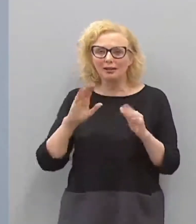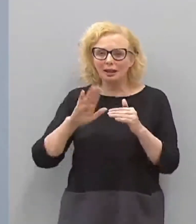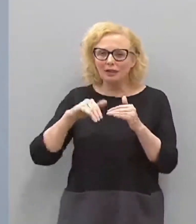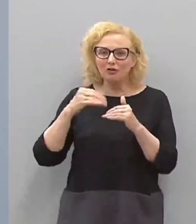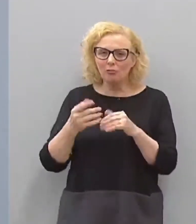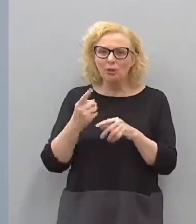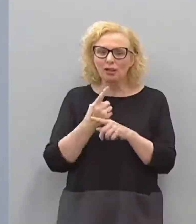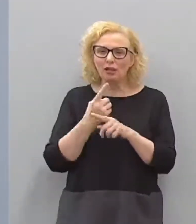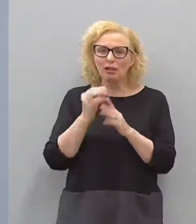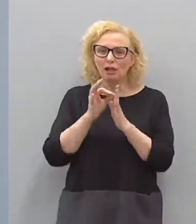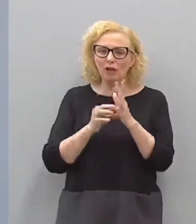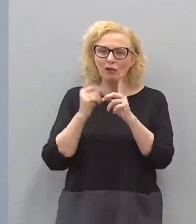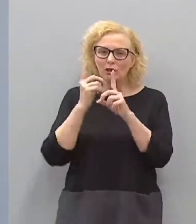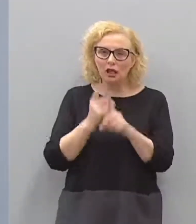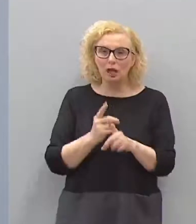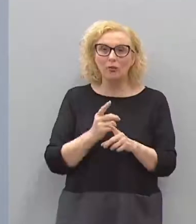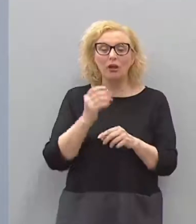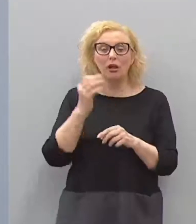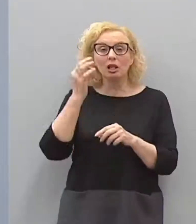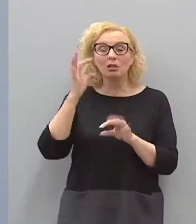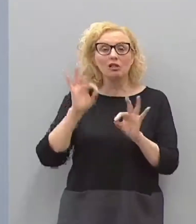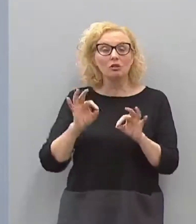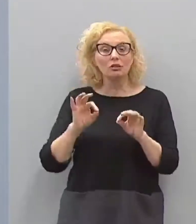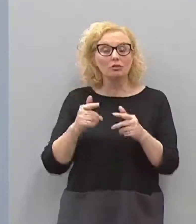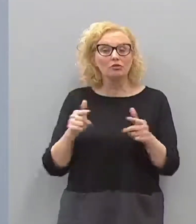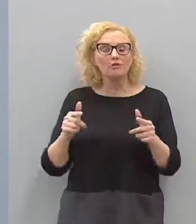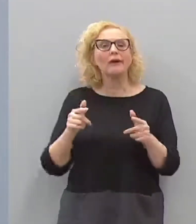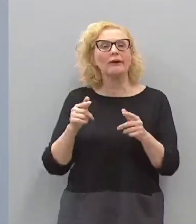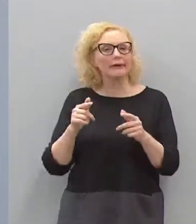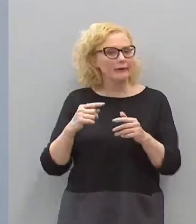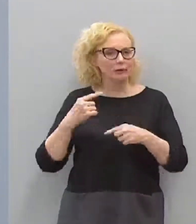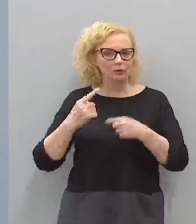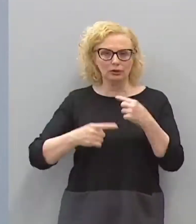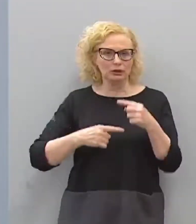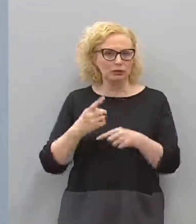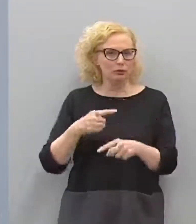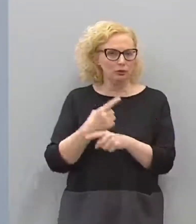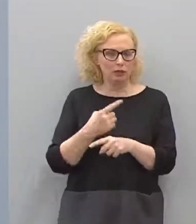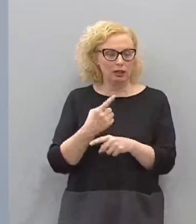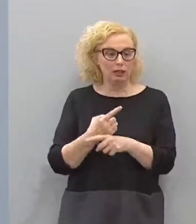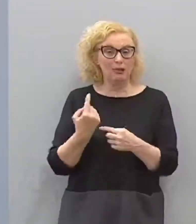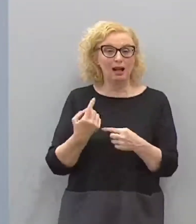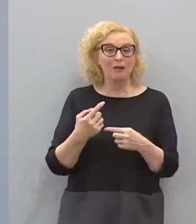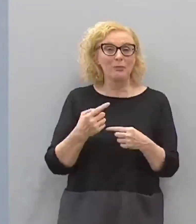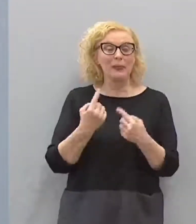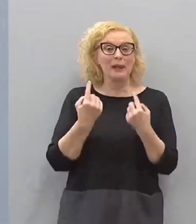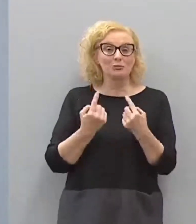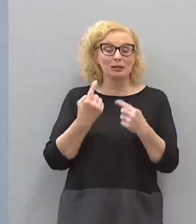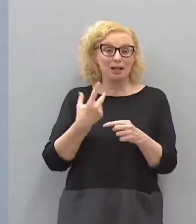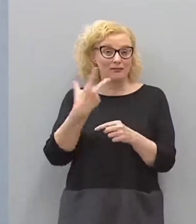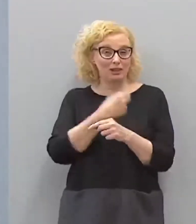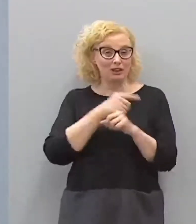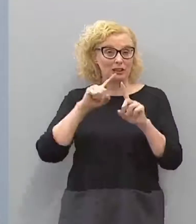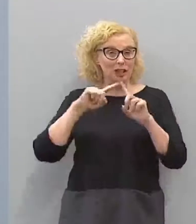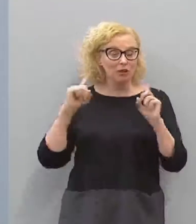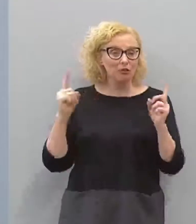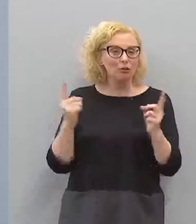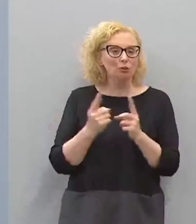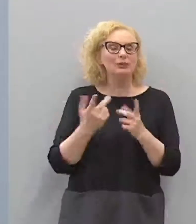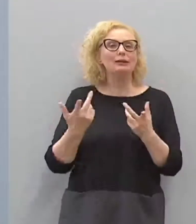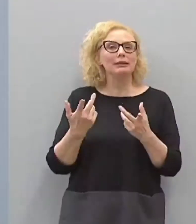ne usciremo saremo qui anche fra dovremo aspettare di vaccinare tutti è vaccinare tutti nel frattempo attività sono chiuse